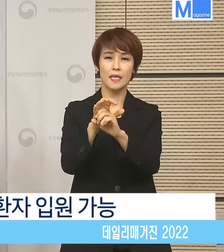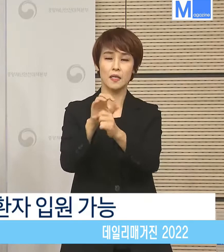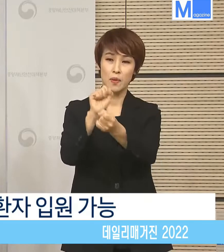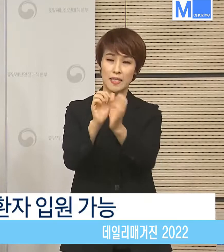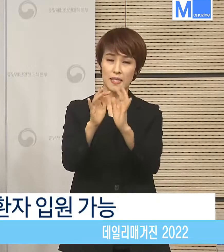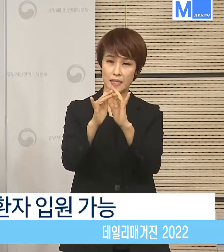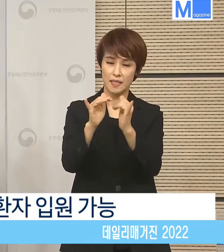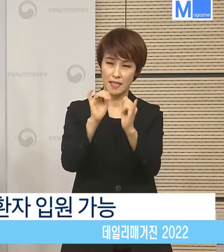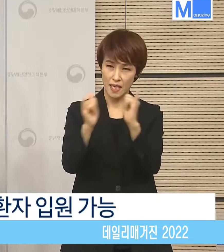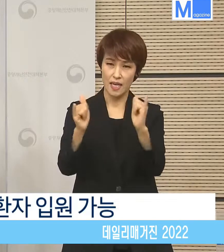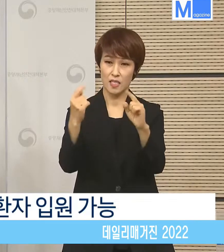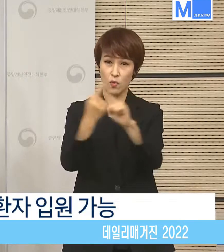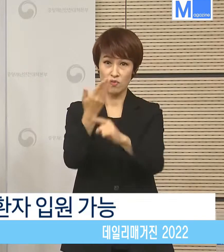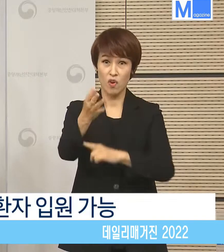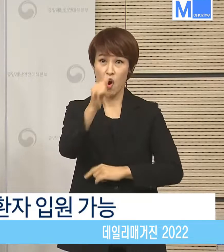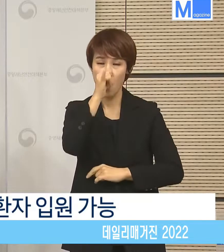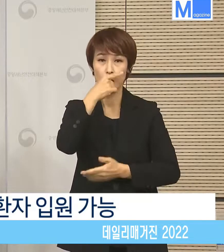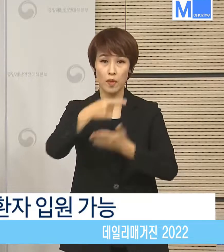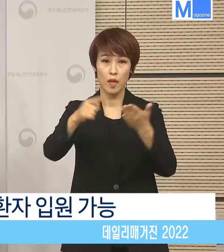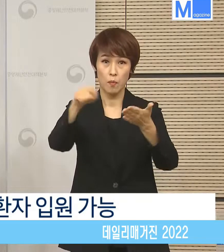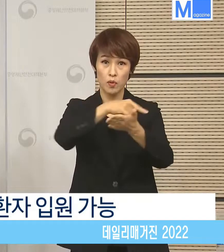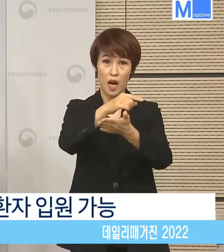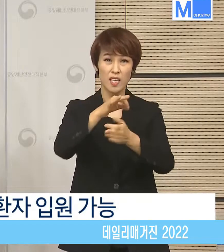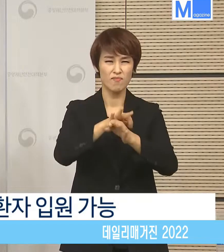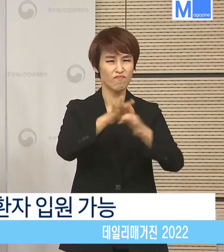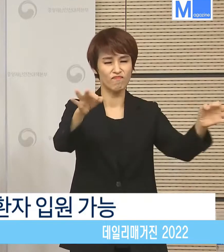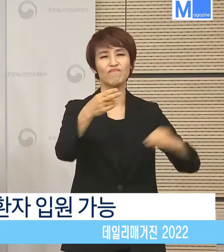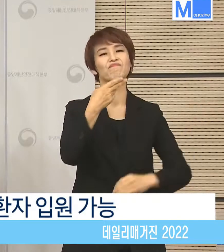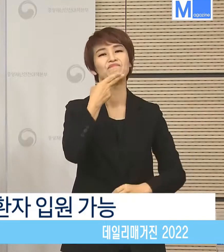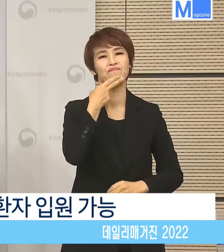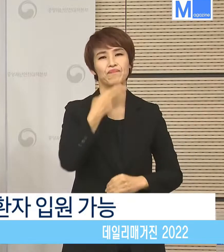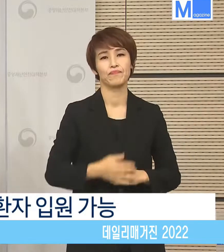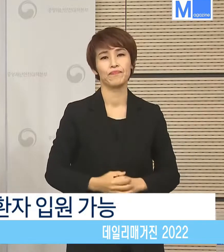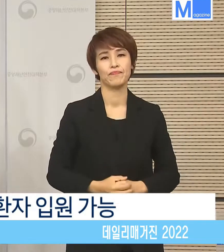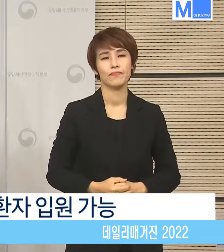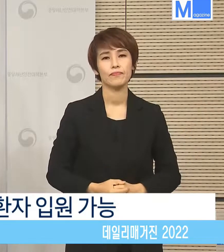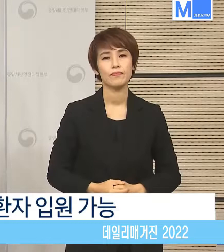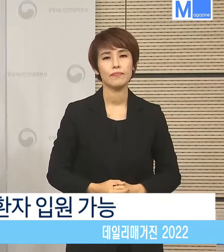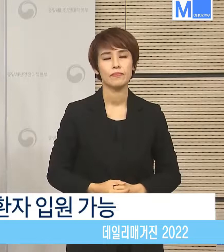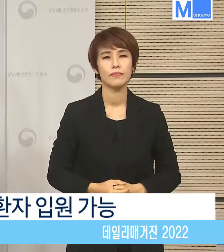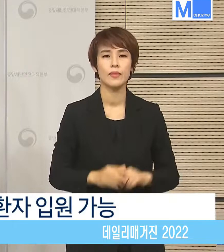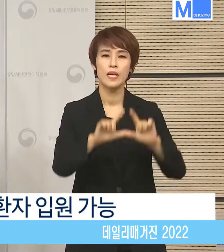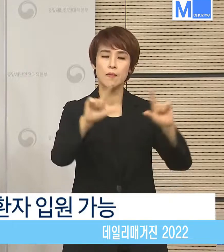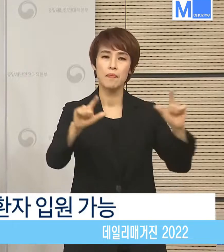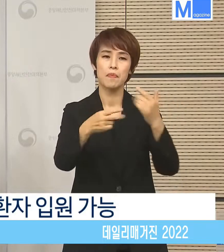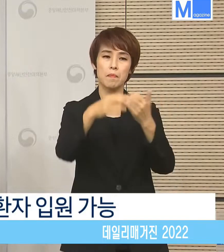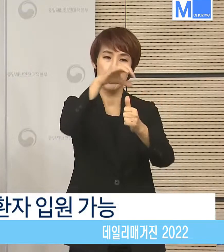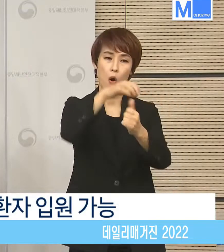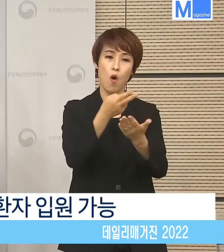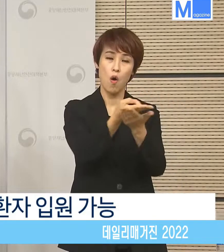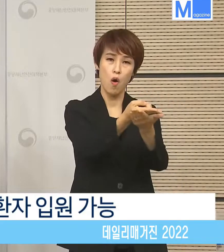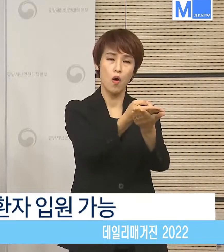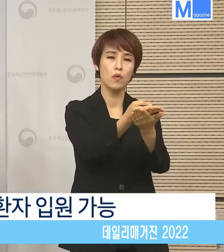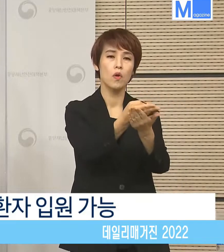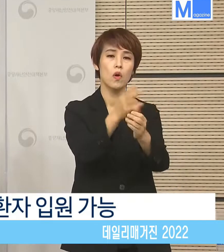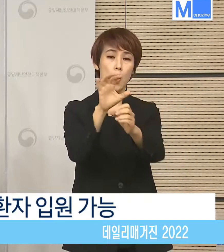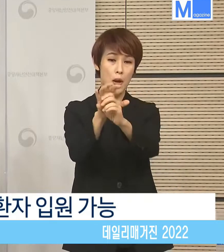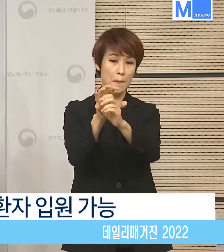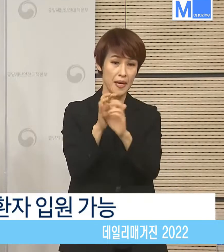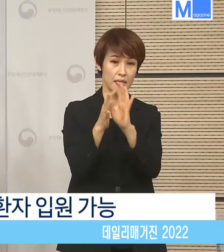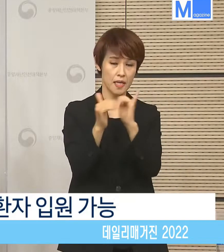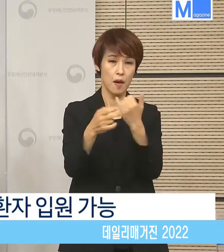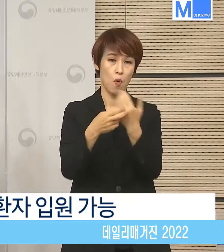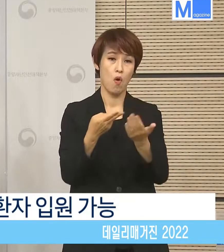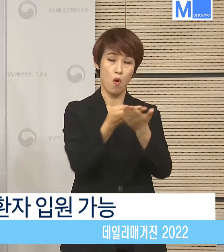지원하던 손실보상금은 이제 지원되지 않습니다. 다만 일반 격리병상에서 코로나19 환자를